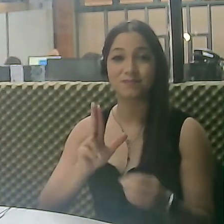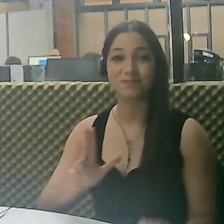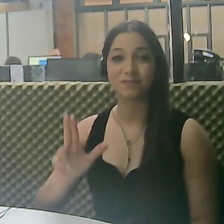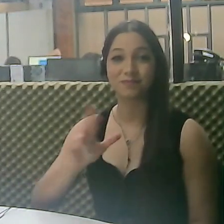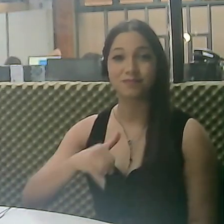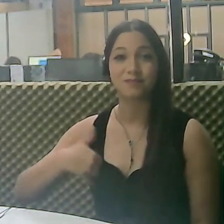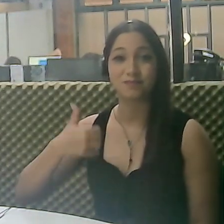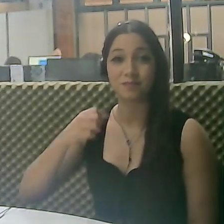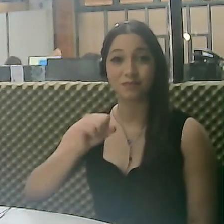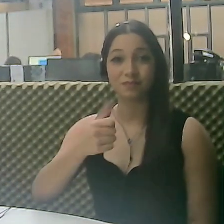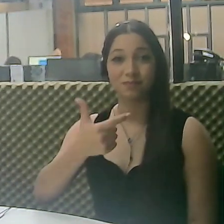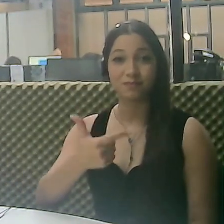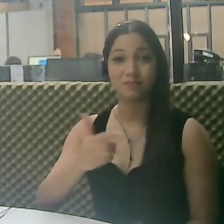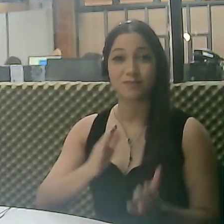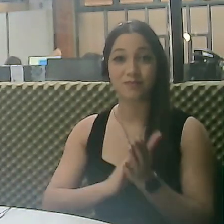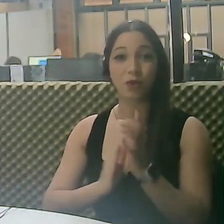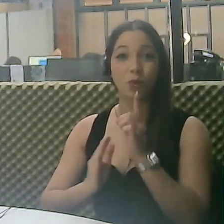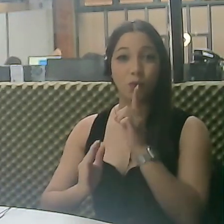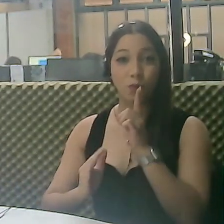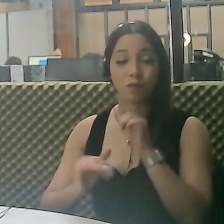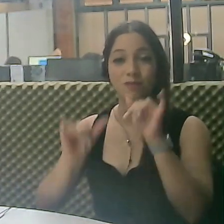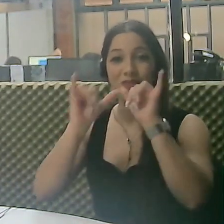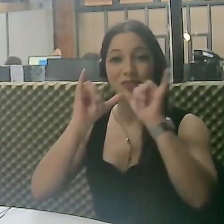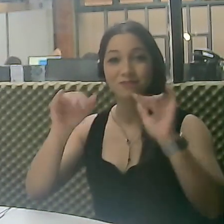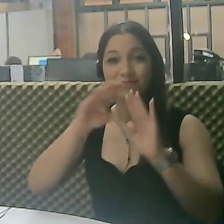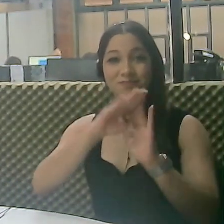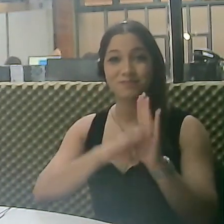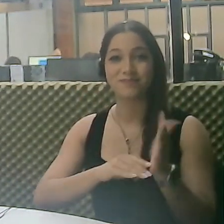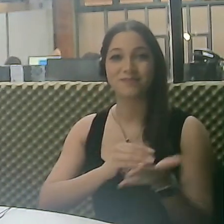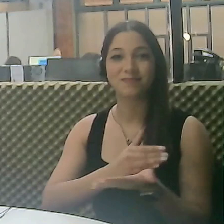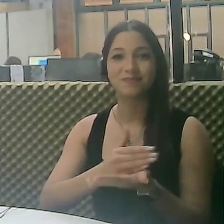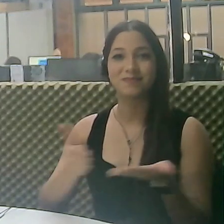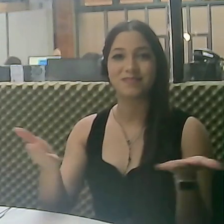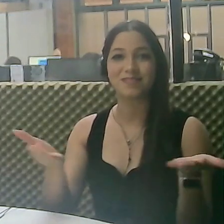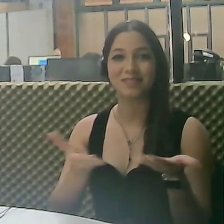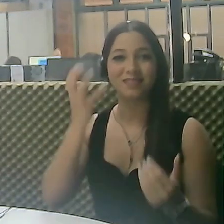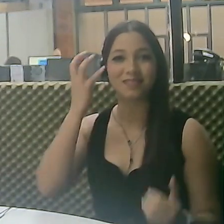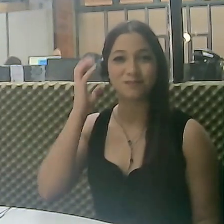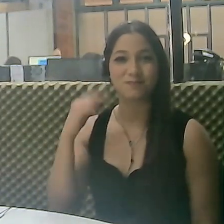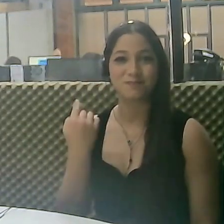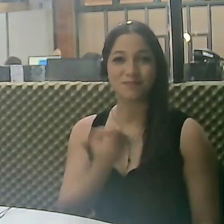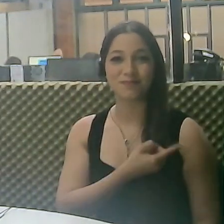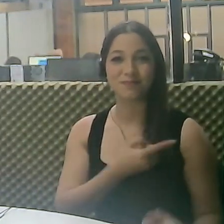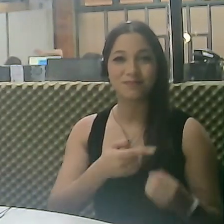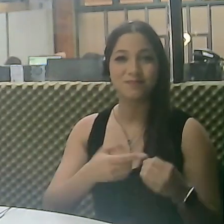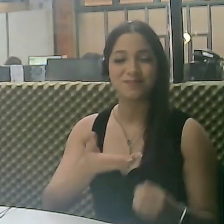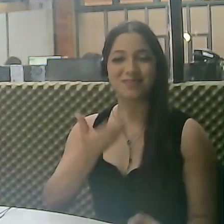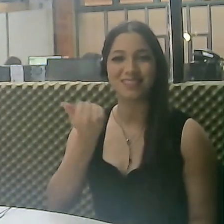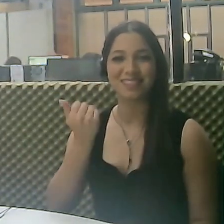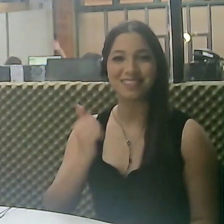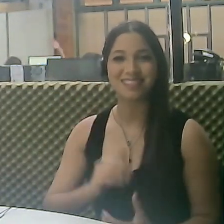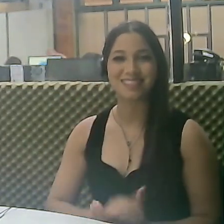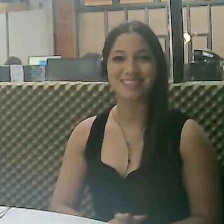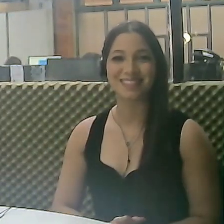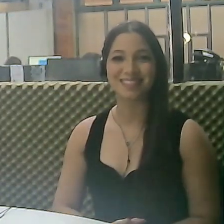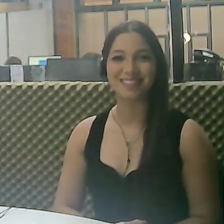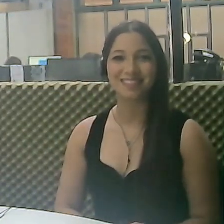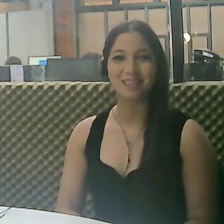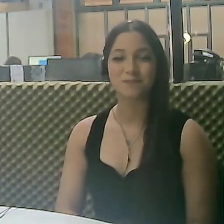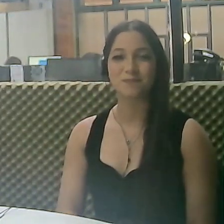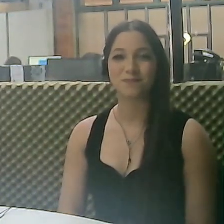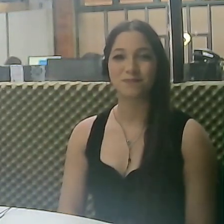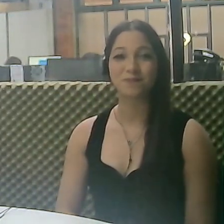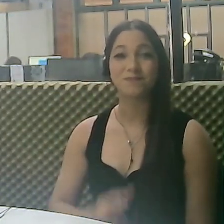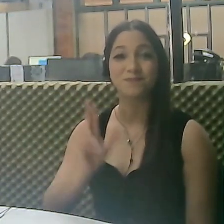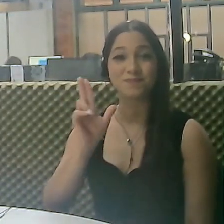completa 82 anos. Essas e outras notícias a partir de agora na Rádio Nossa Cidade. Vem com a gente!